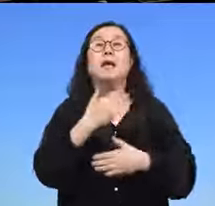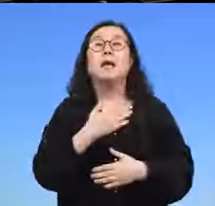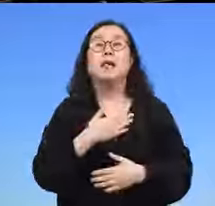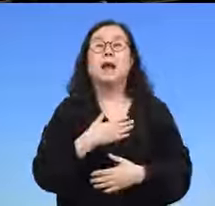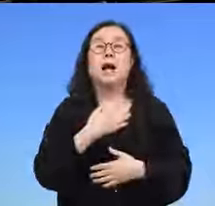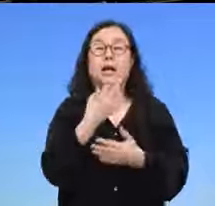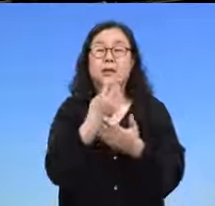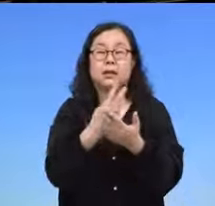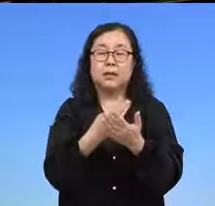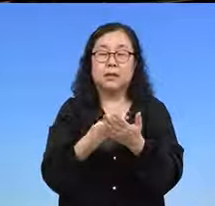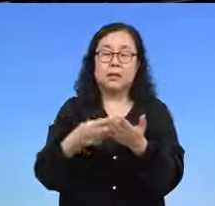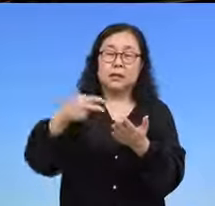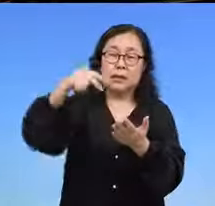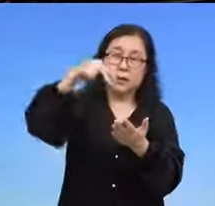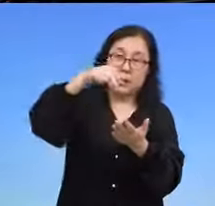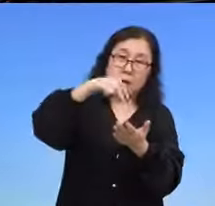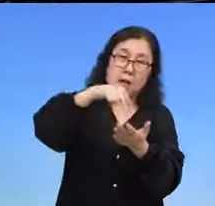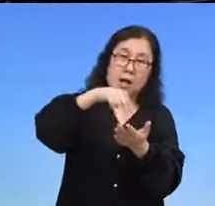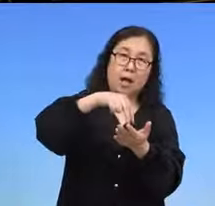나는 일어나